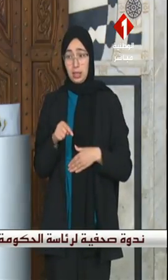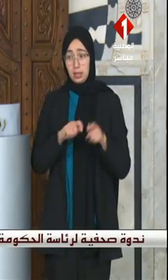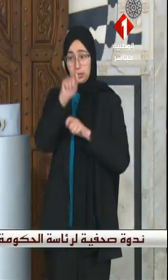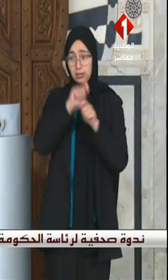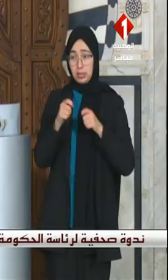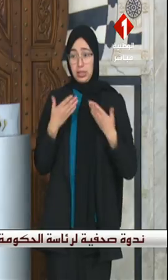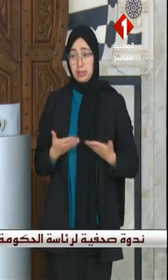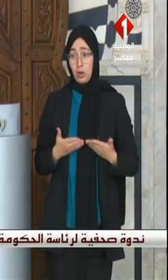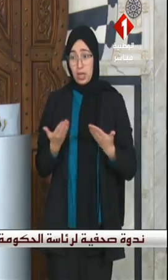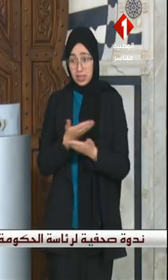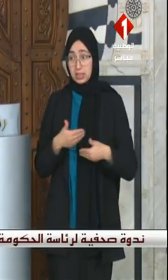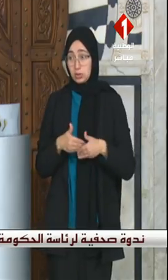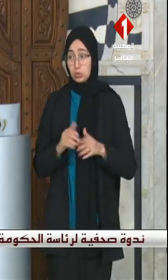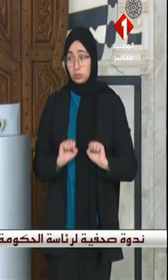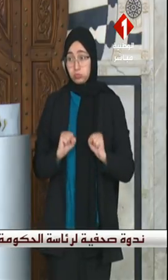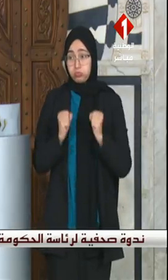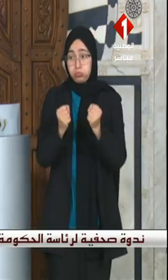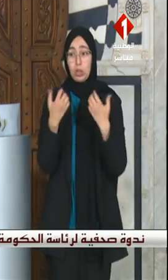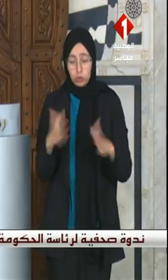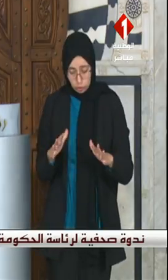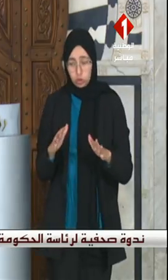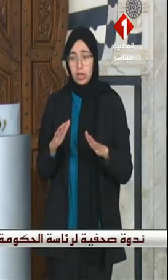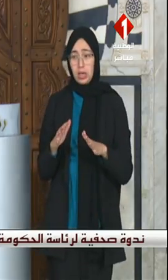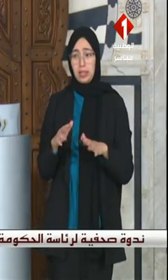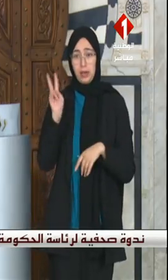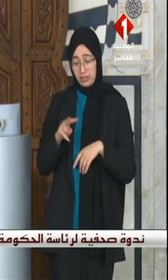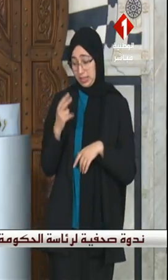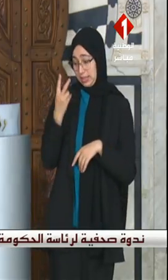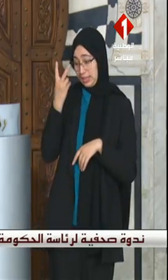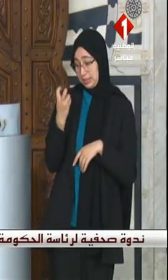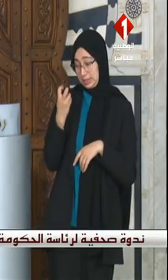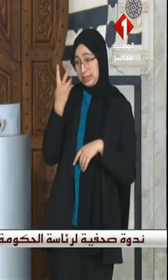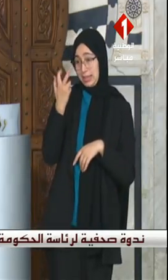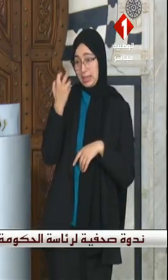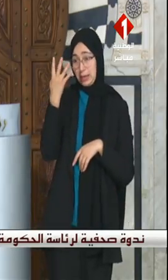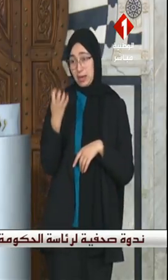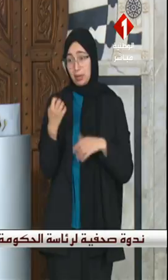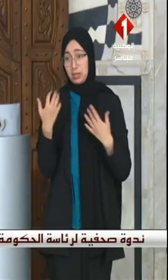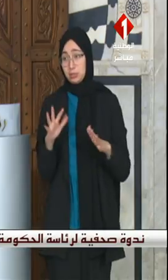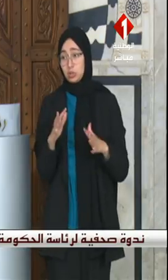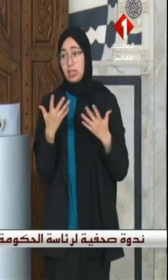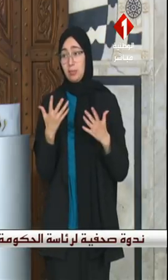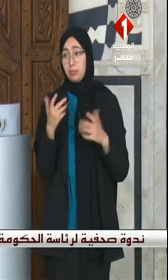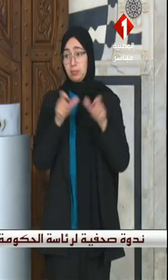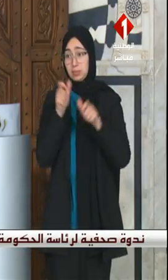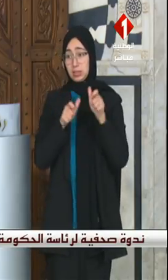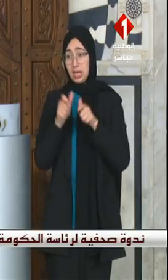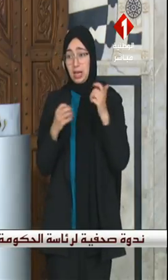تعدات معناتها من تجديد الاجراءات، ما عندهاش اكثر من 3-4 أيام. حاليا ما زلنا نسجلوا في